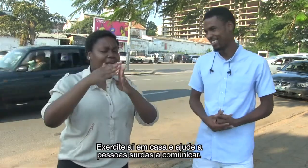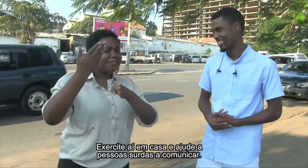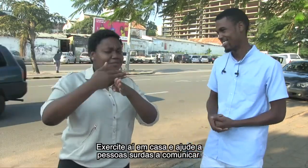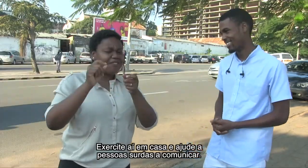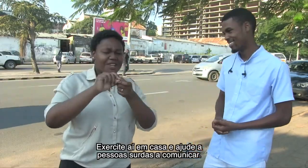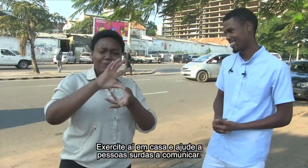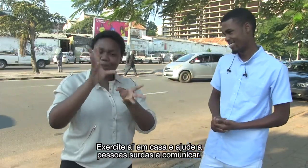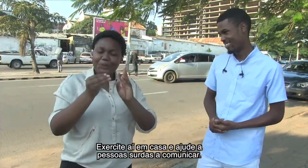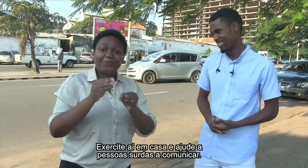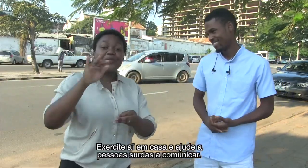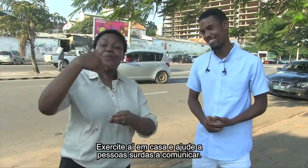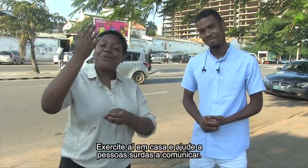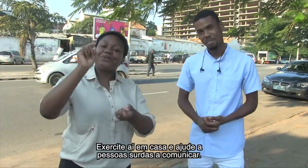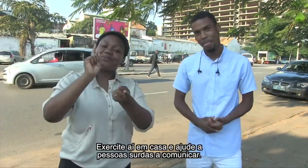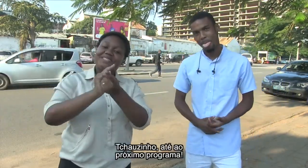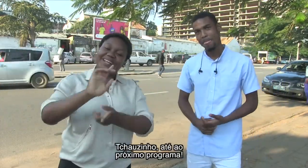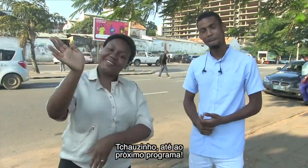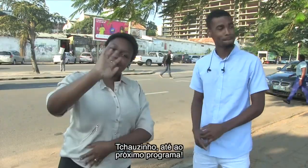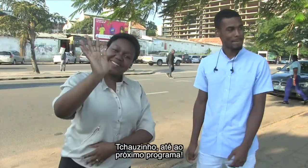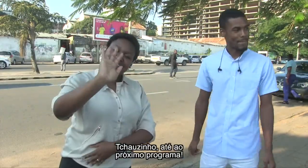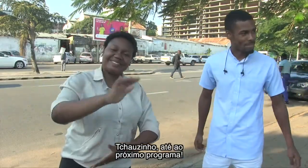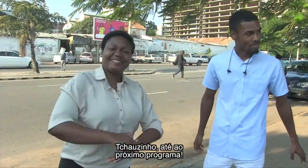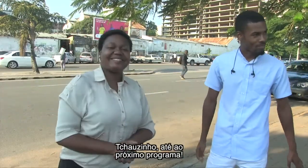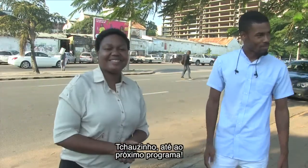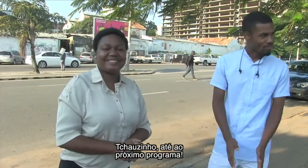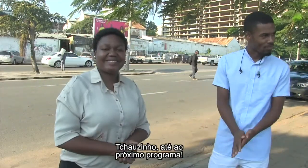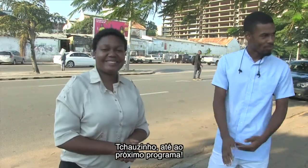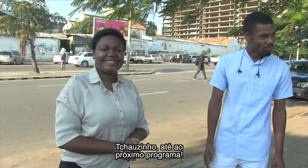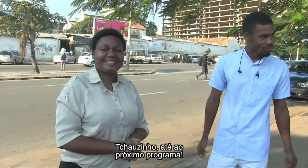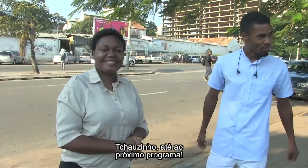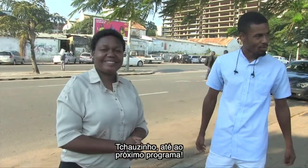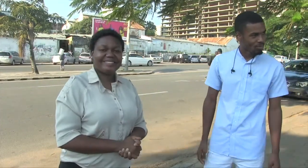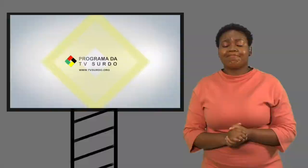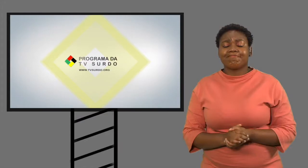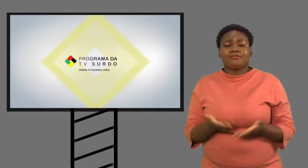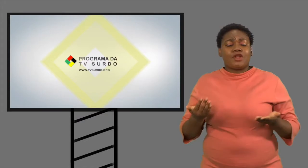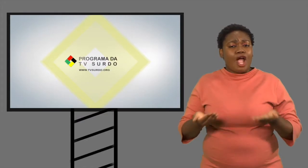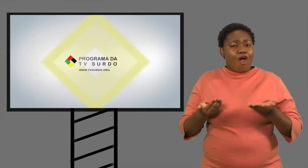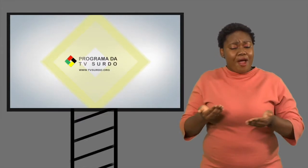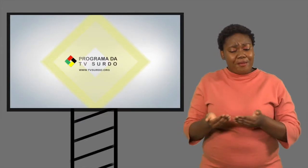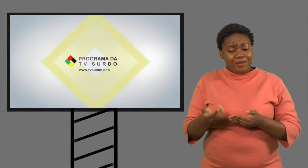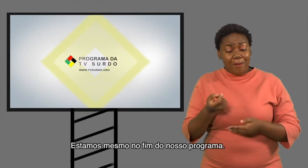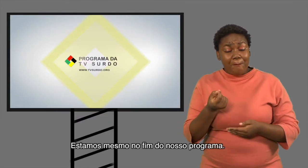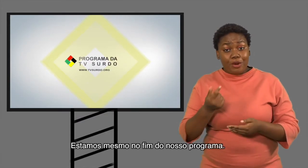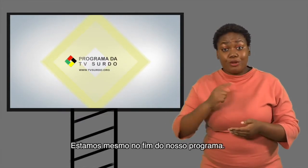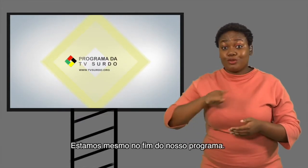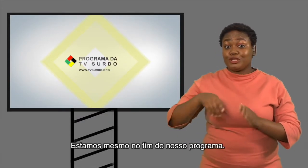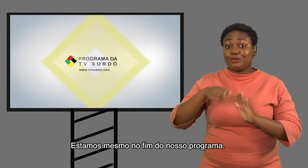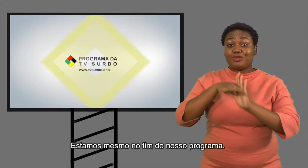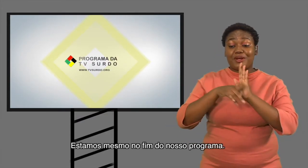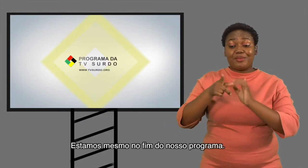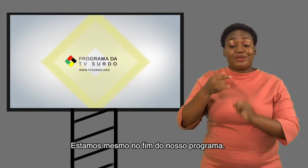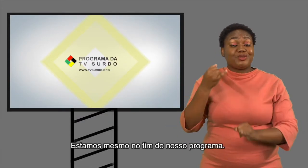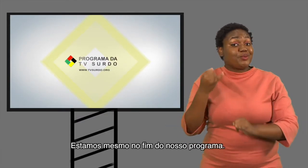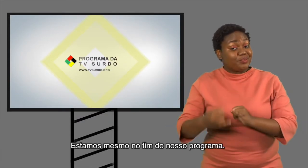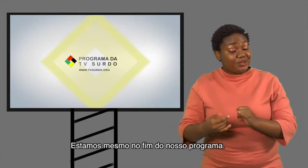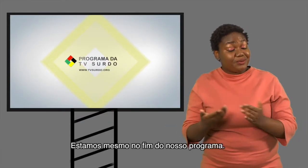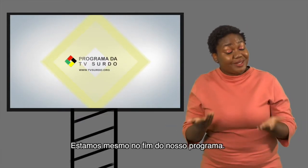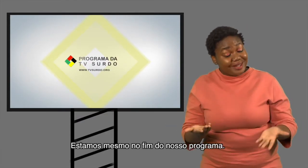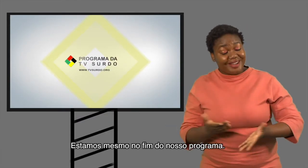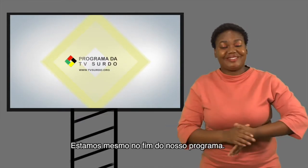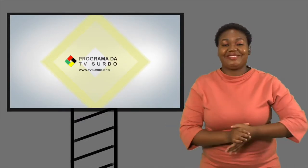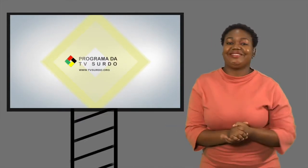a pessoas surdas a comunicar. Tchauzinho. Até ao próximo programa. Estamos mesmo no fim do